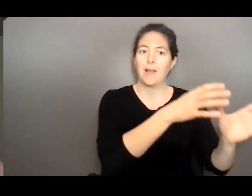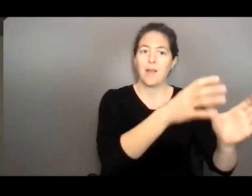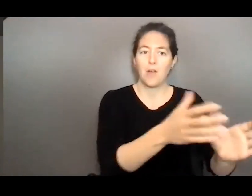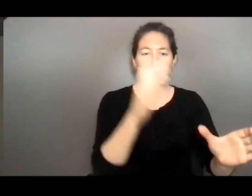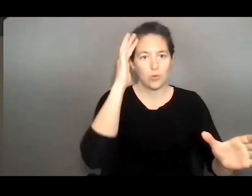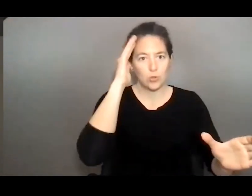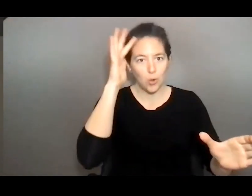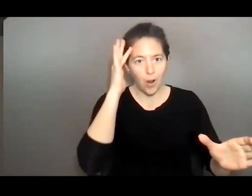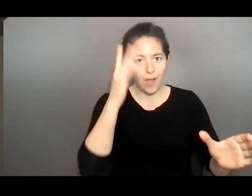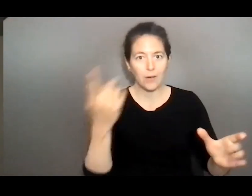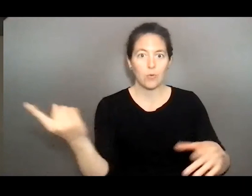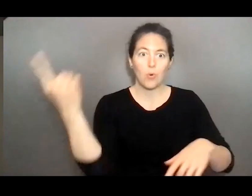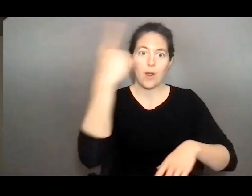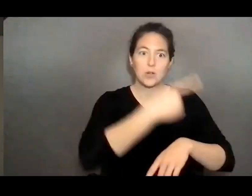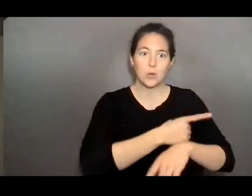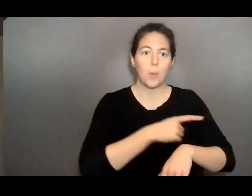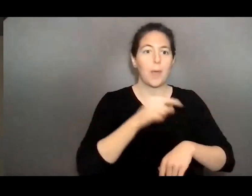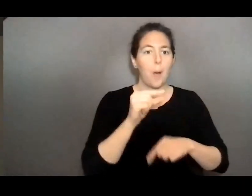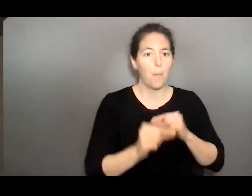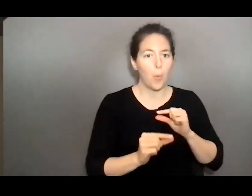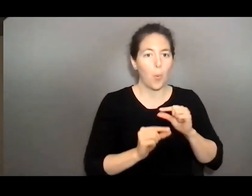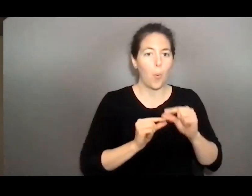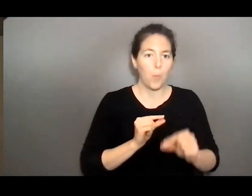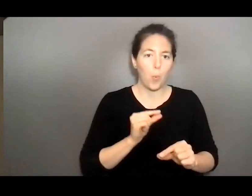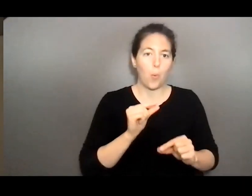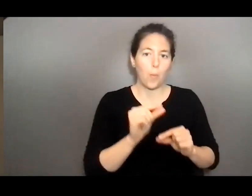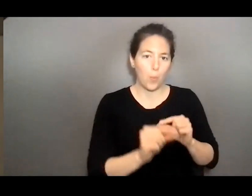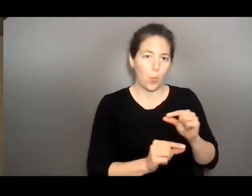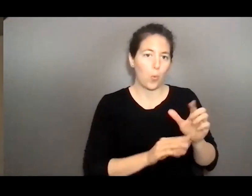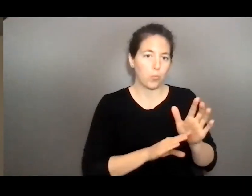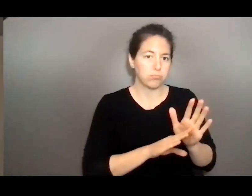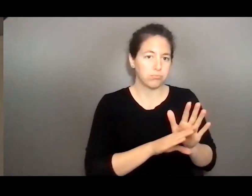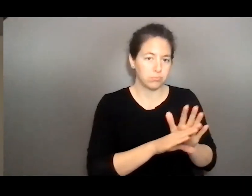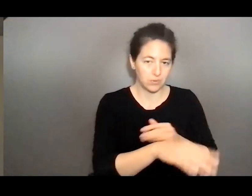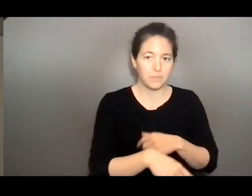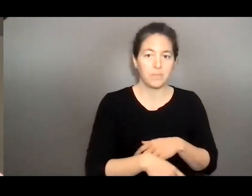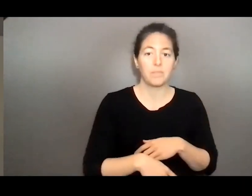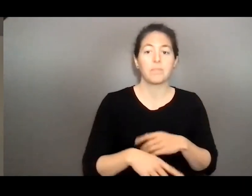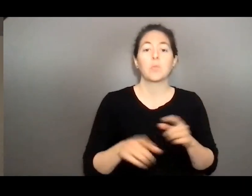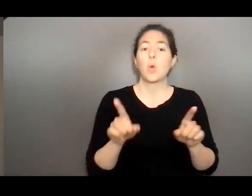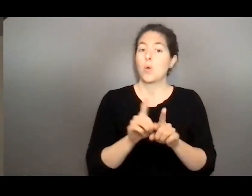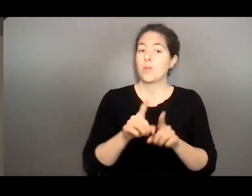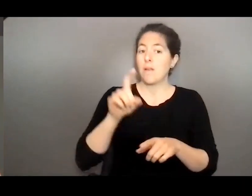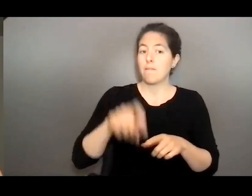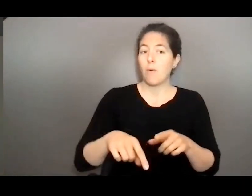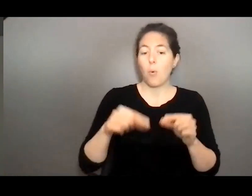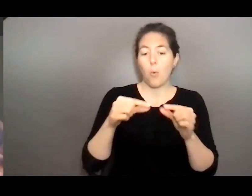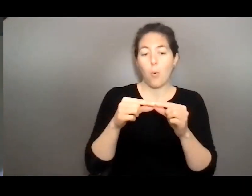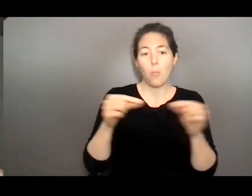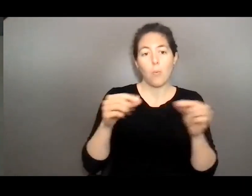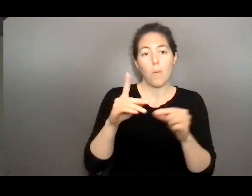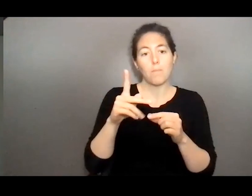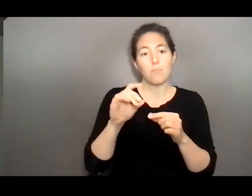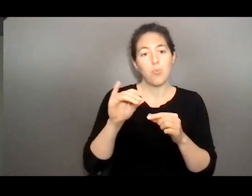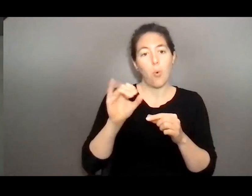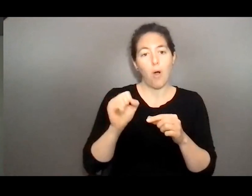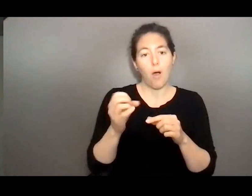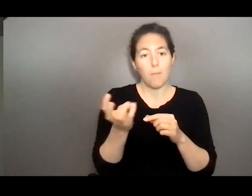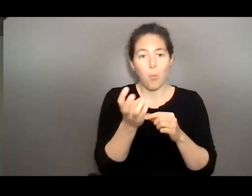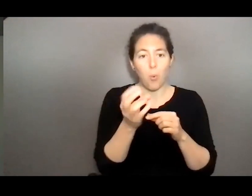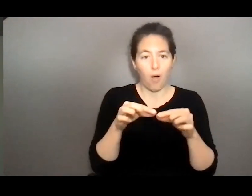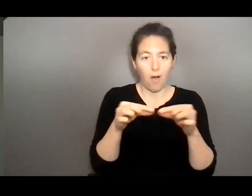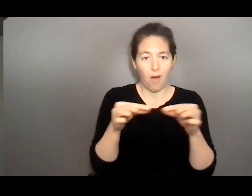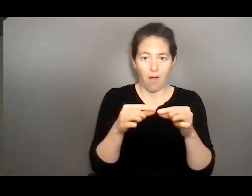c'est très graduel. Et ensuite, on va tutorer les pois. Donc, on commence à avoir des pois qui sortent. Il va falloir les guider